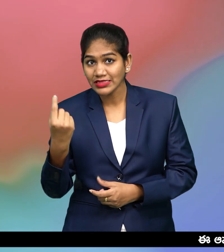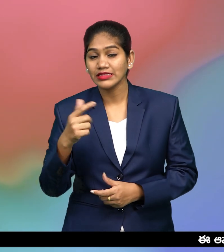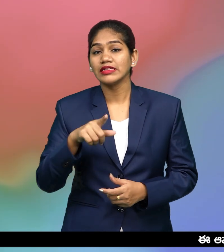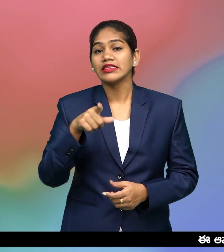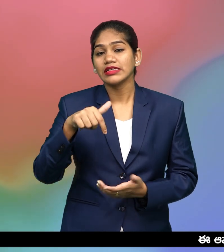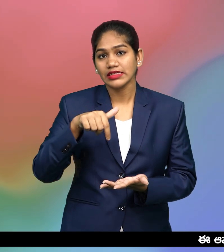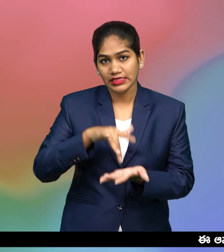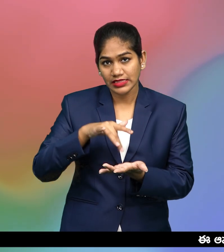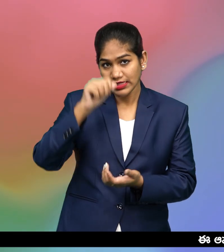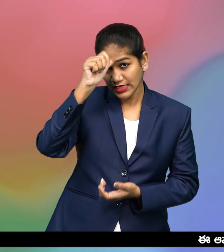ఆహార పదార్థాల లభ్యత